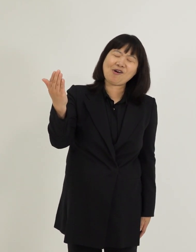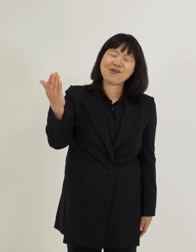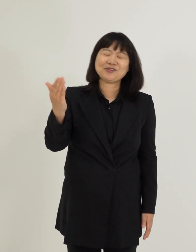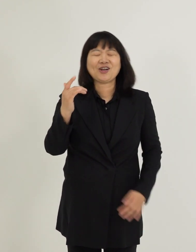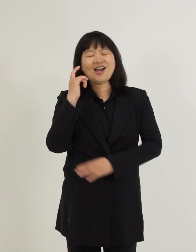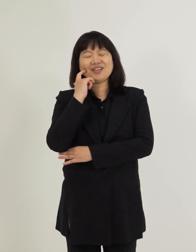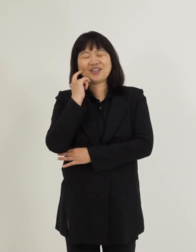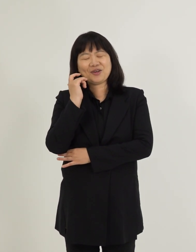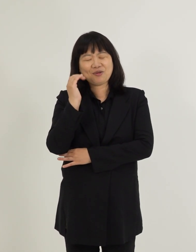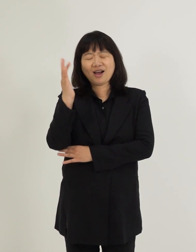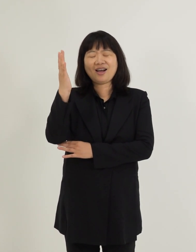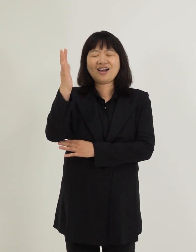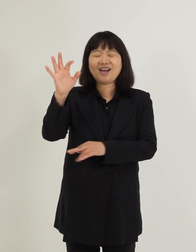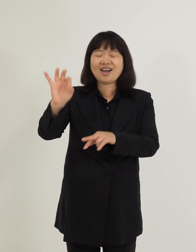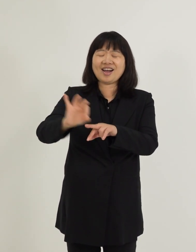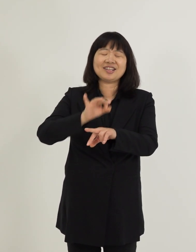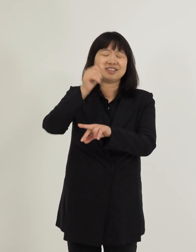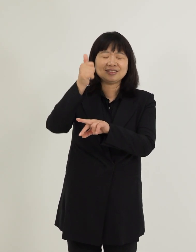당신은 영광의